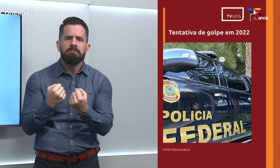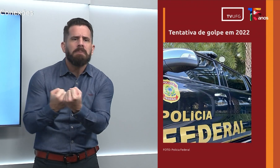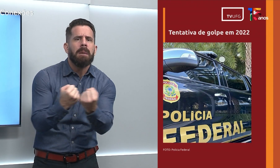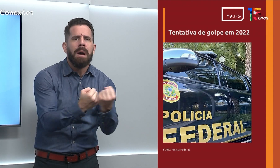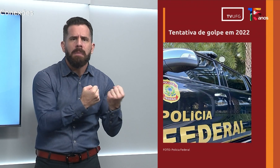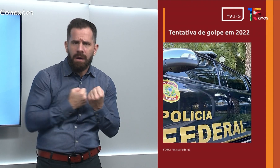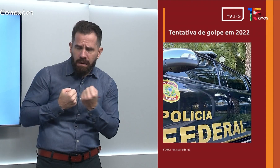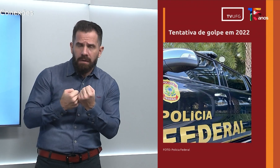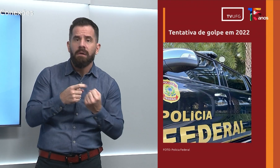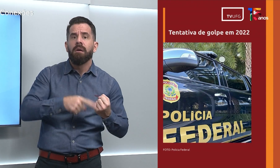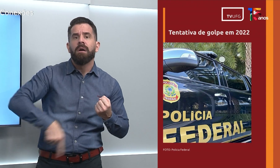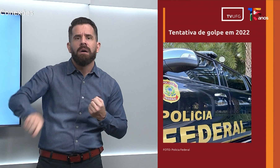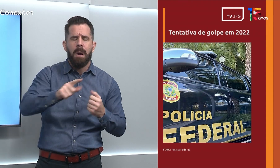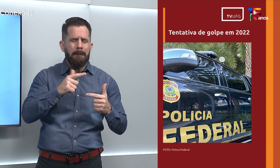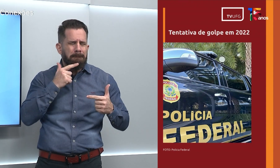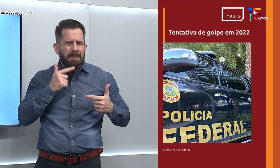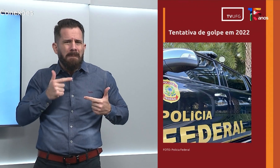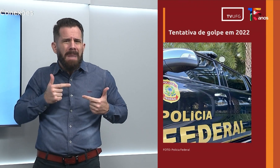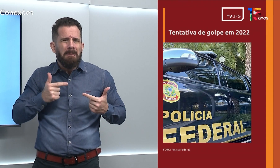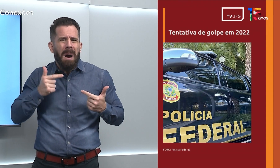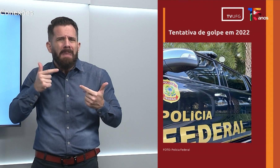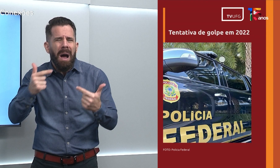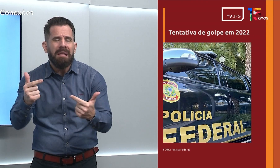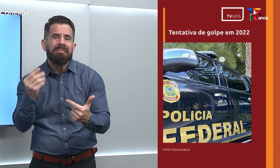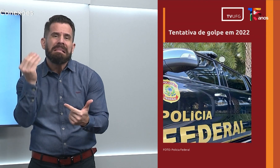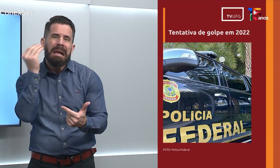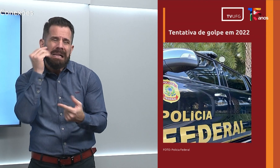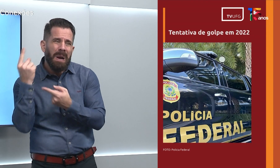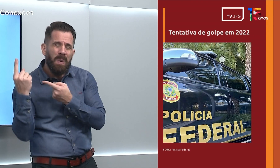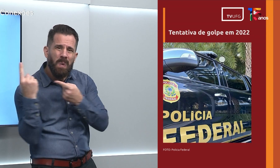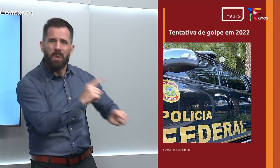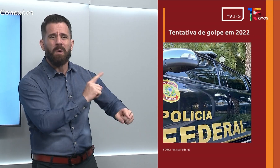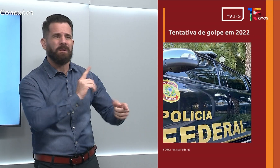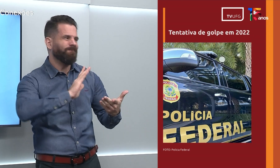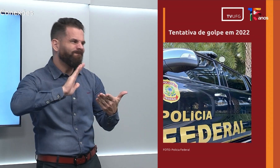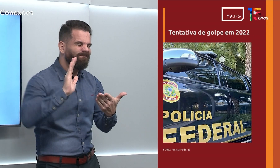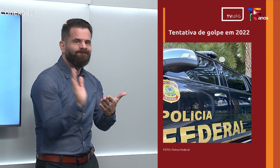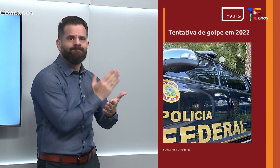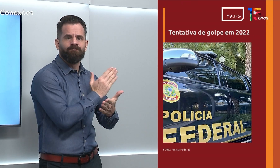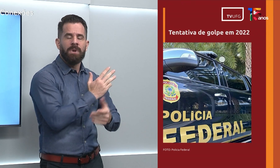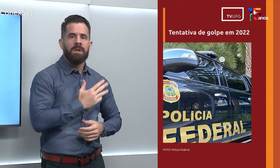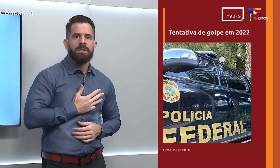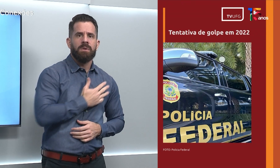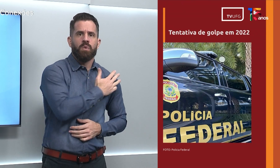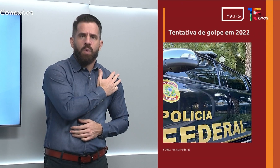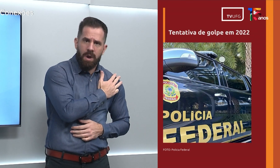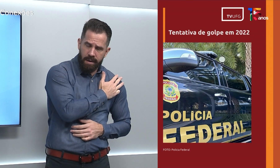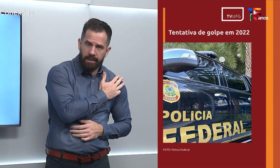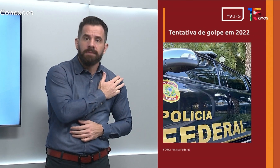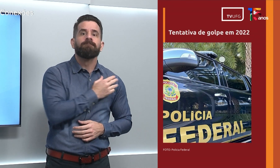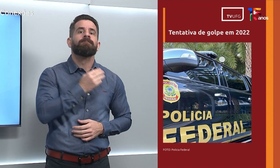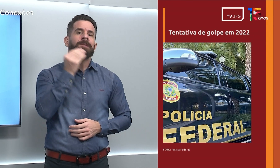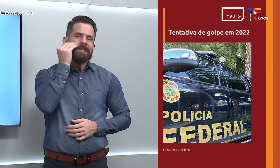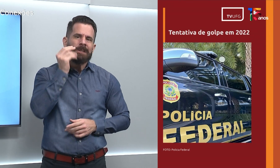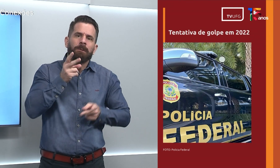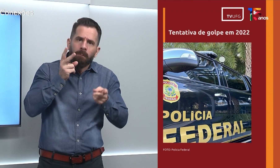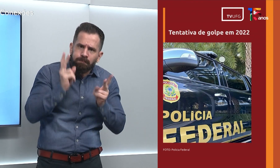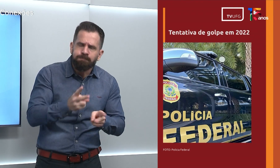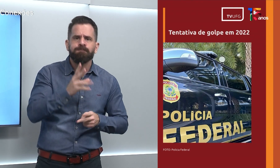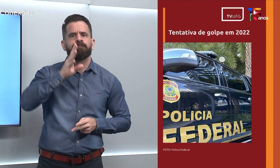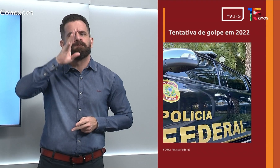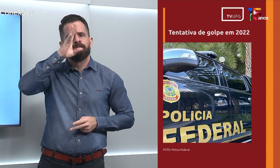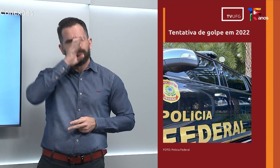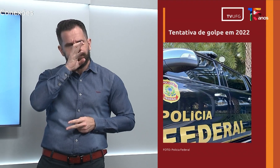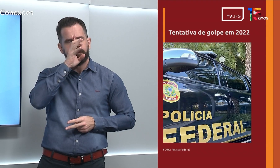a posse do atual presidente, Luiz Inácio Lula da Silva, e manter Bolsonaro na cadeira presidencial depois